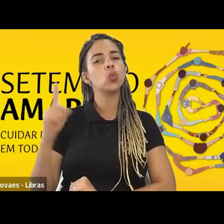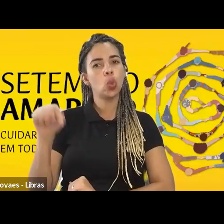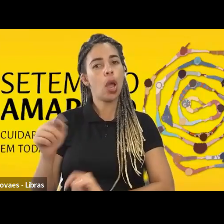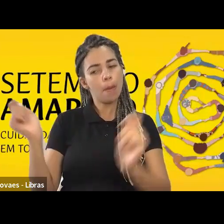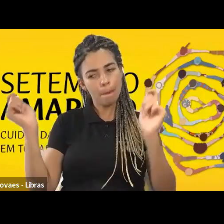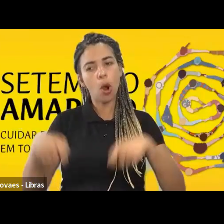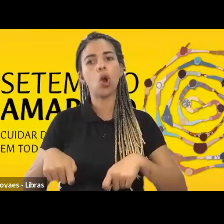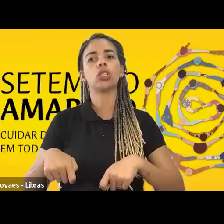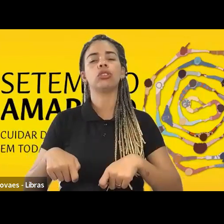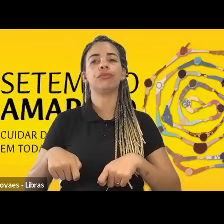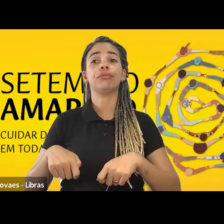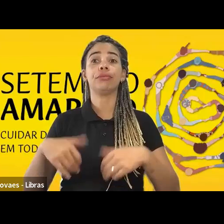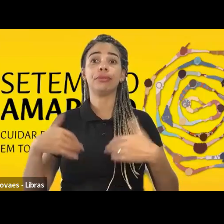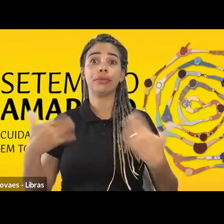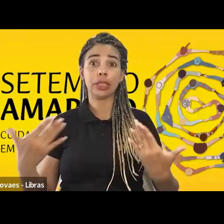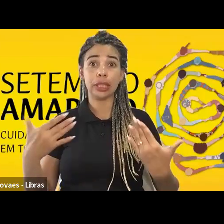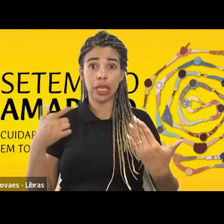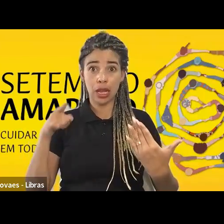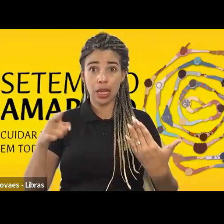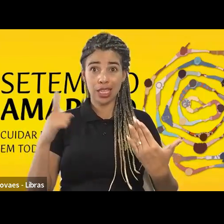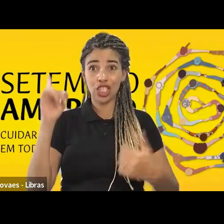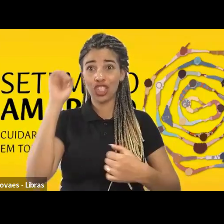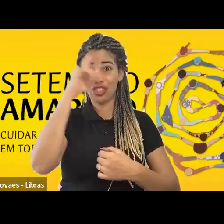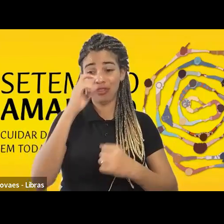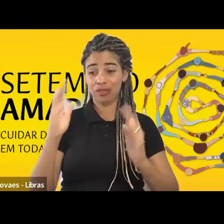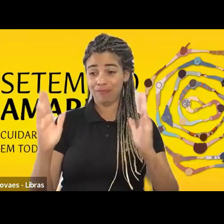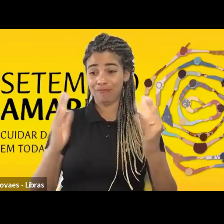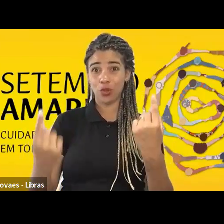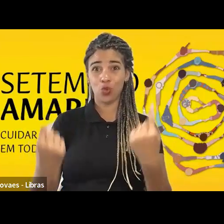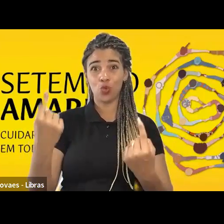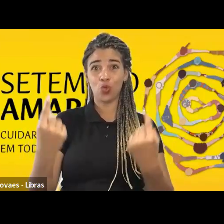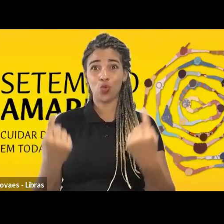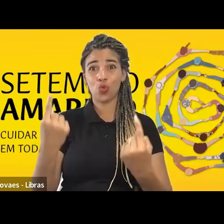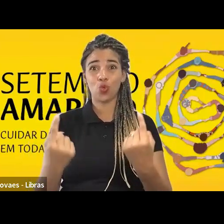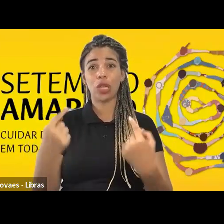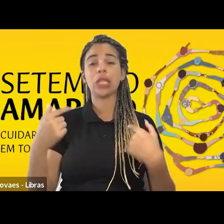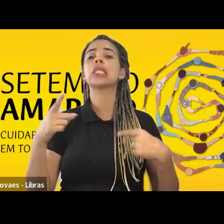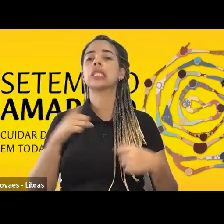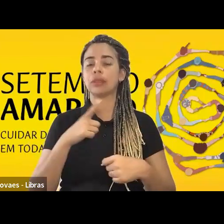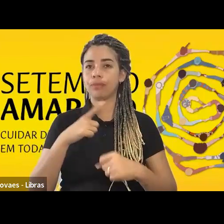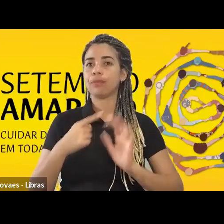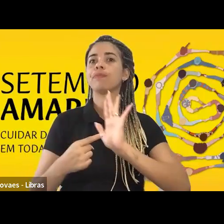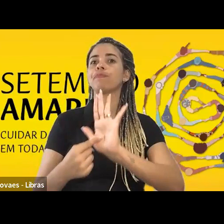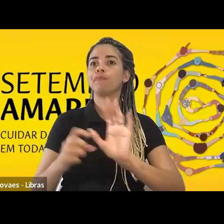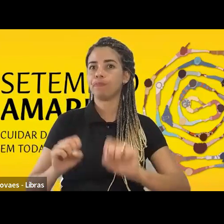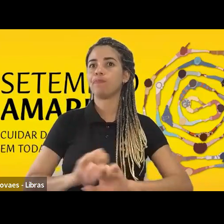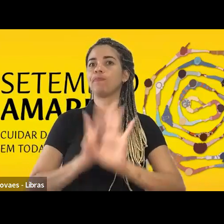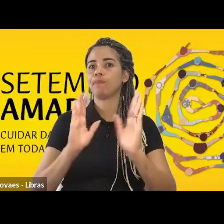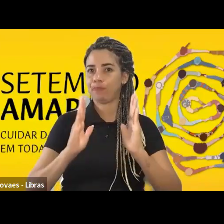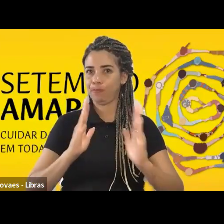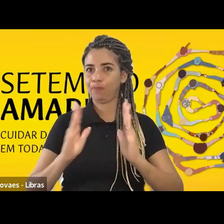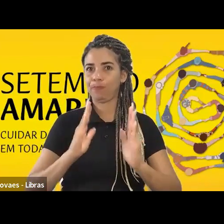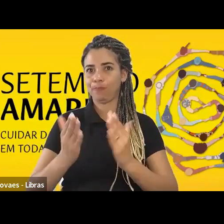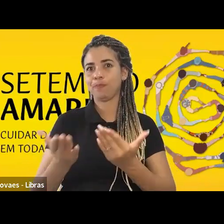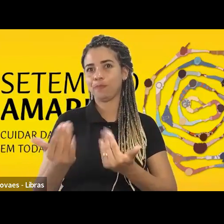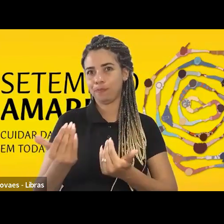capaz. Portanto, essa dificuldade, essa ambivalência, ela vai ficar muito nítida, né? E aí a gente